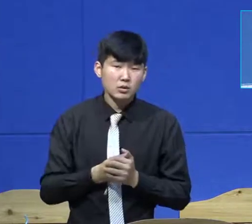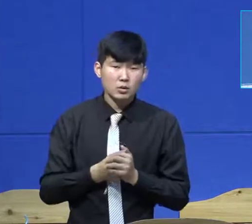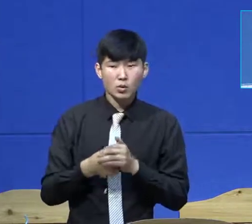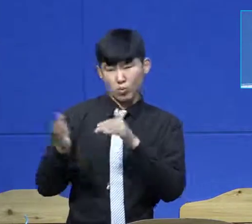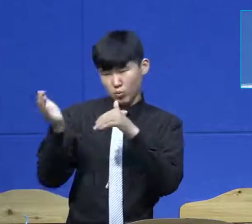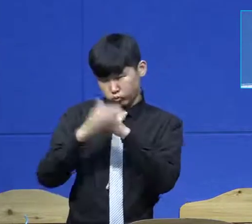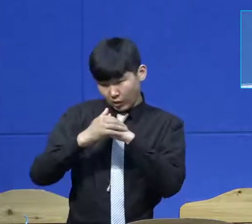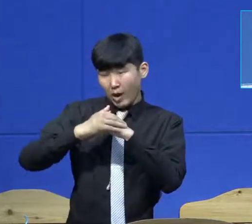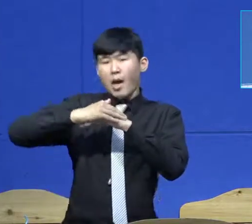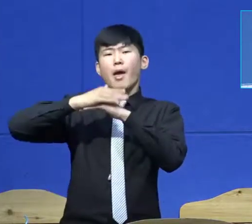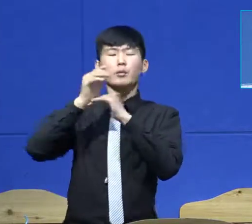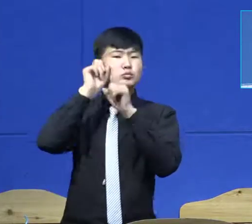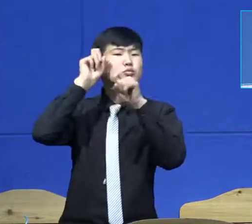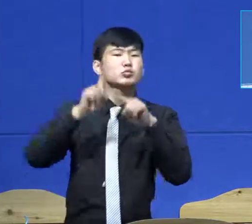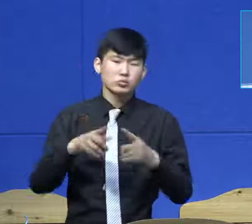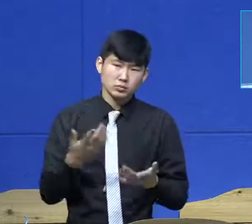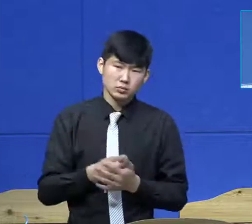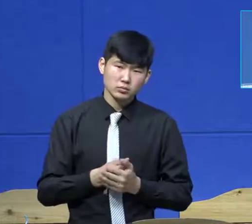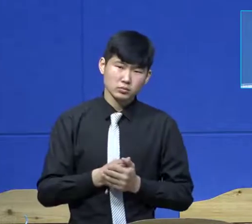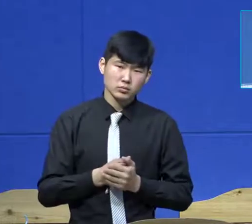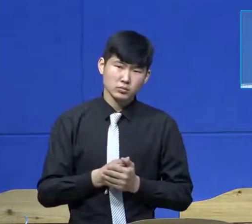үхэгчдийг амьдлуулахын тулд байна.